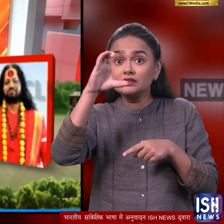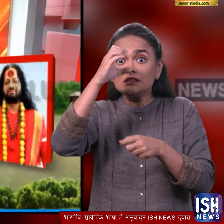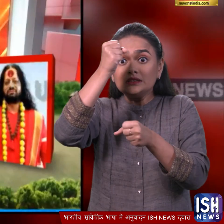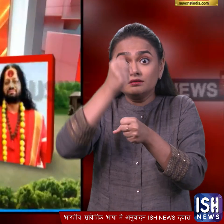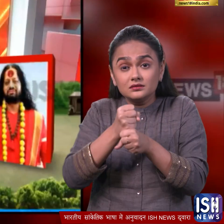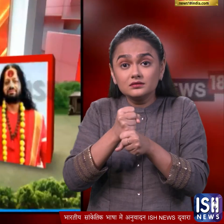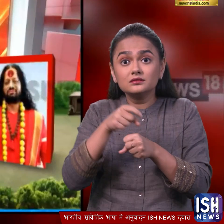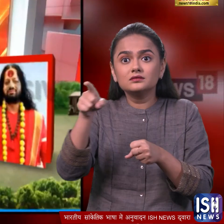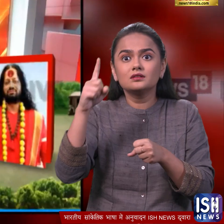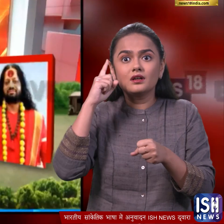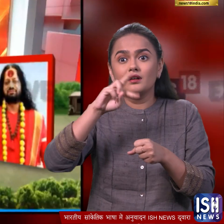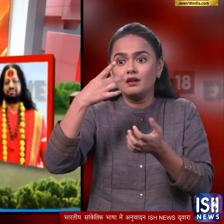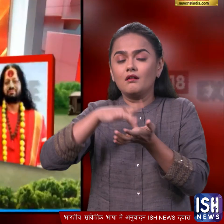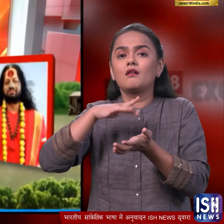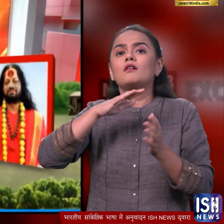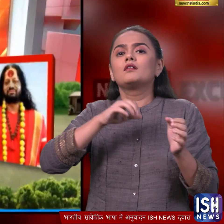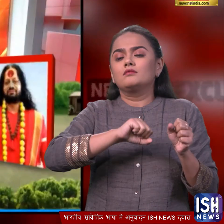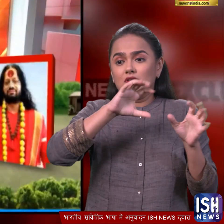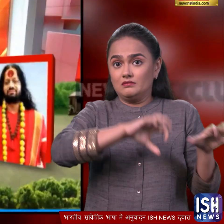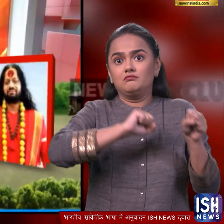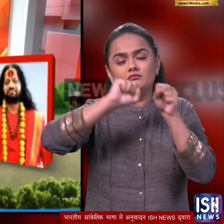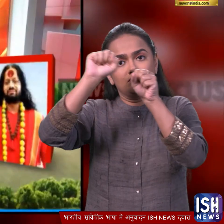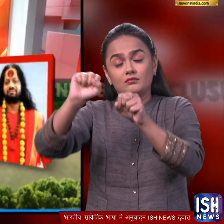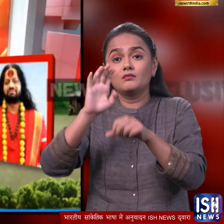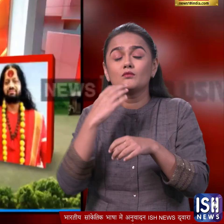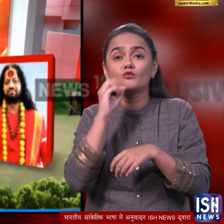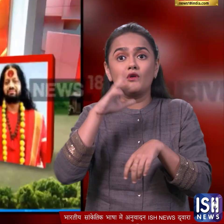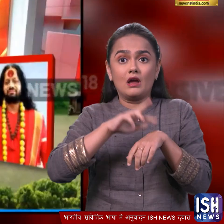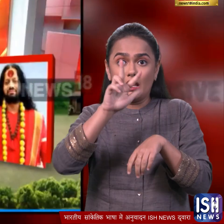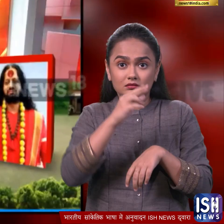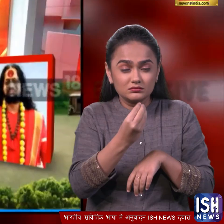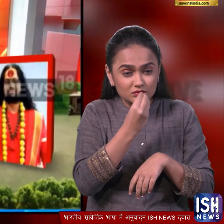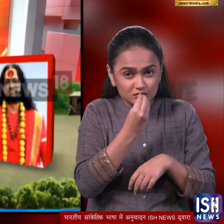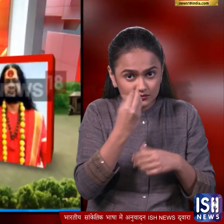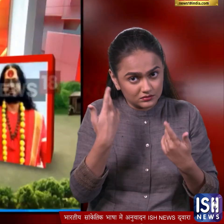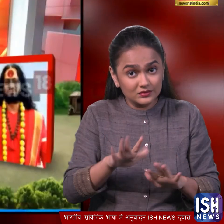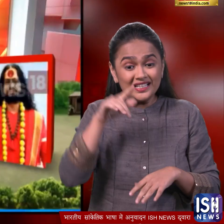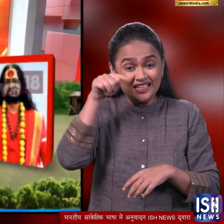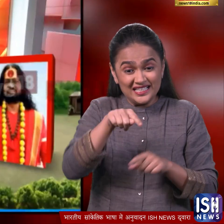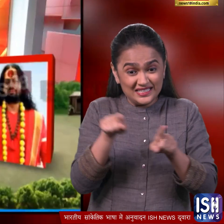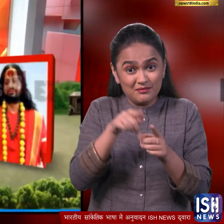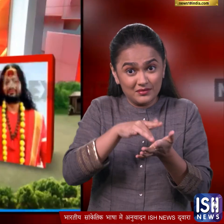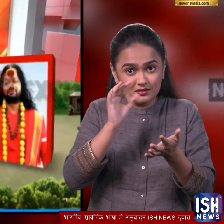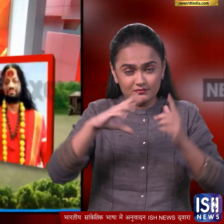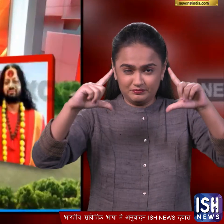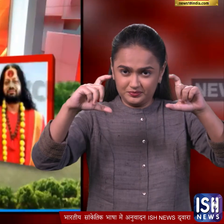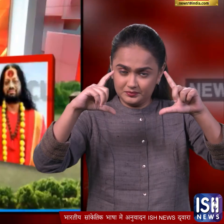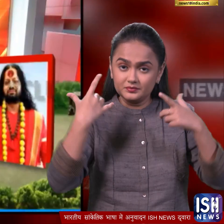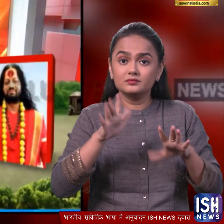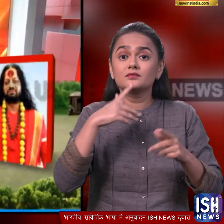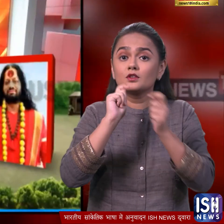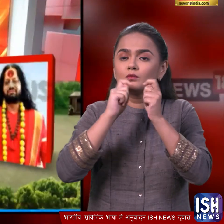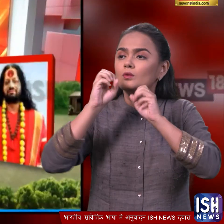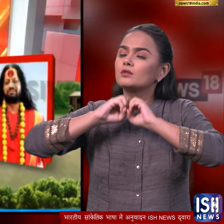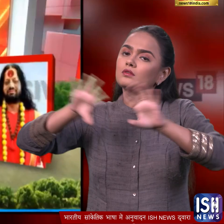को छत्तीसगढ़ के पेंड्रा जिले लाई, जहां उन्हें सुबह 8 बजे नाश्ता करवाया गया और फिर वहीं पर उनकी फोटो खींची गई